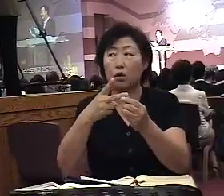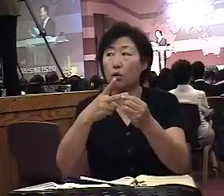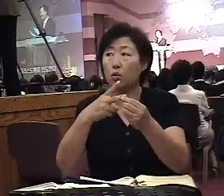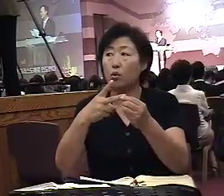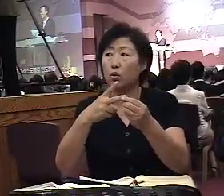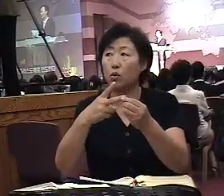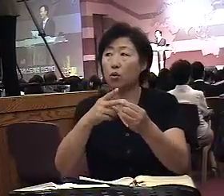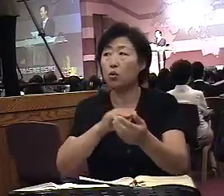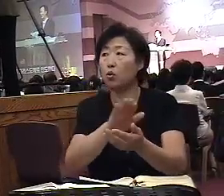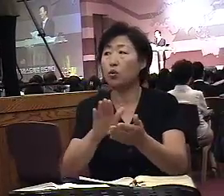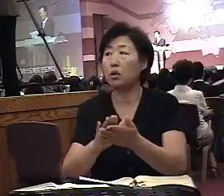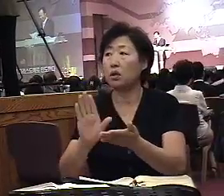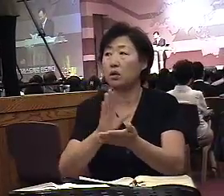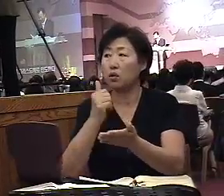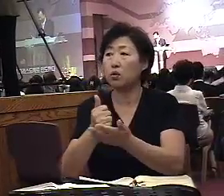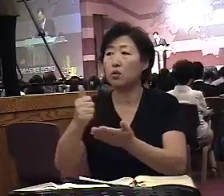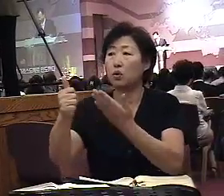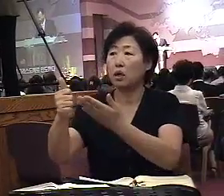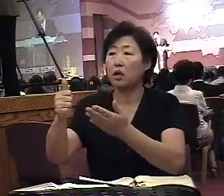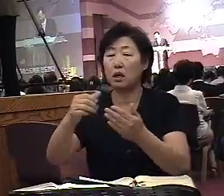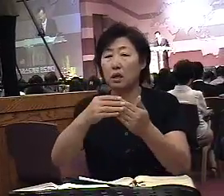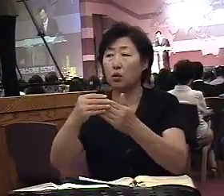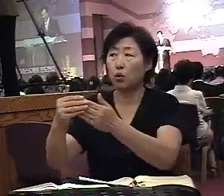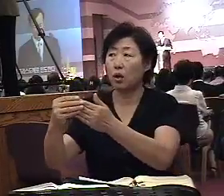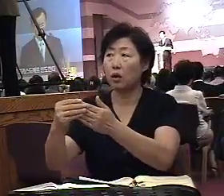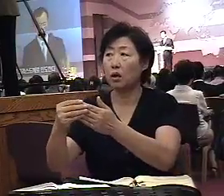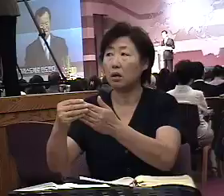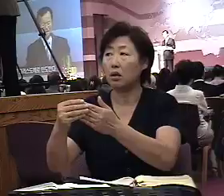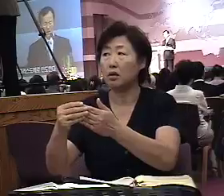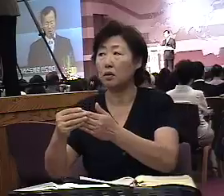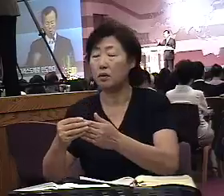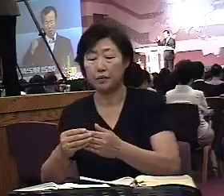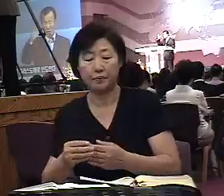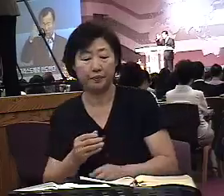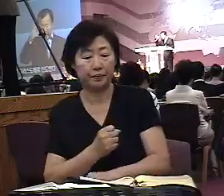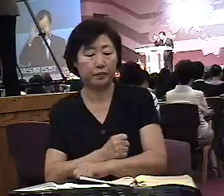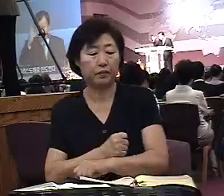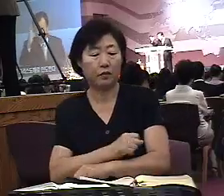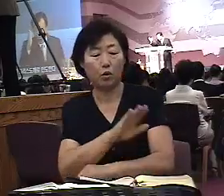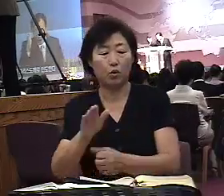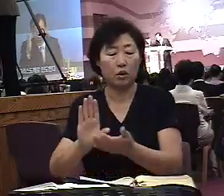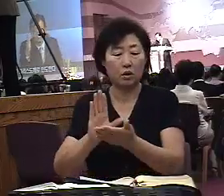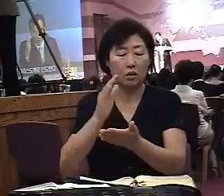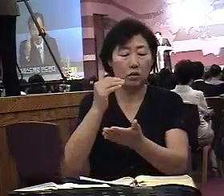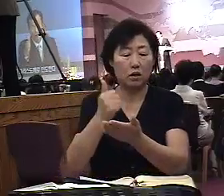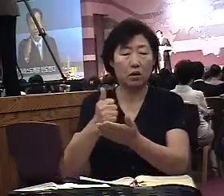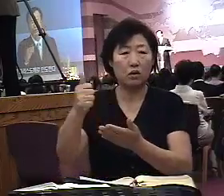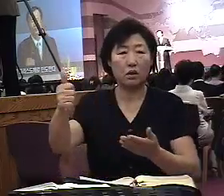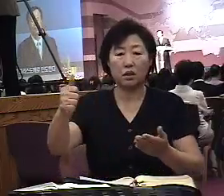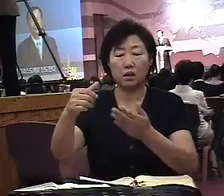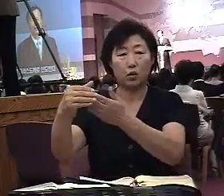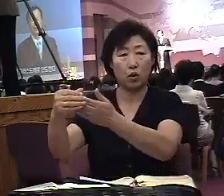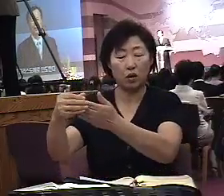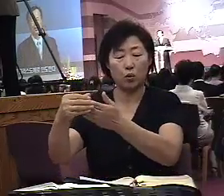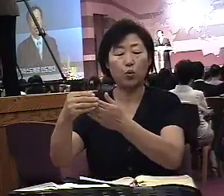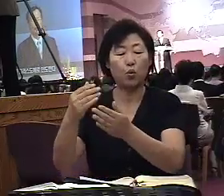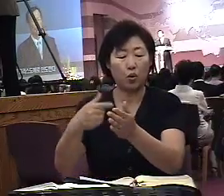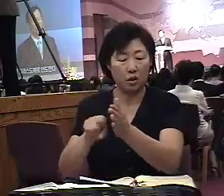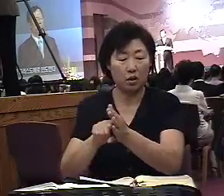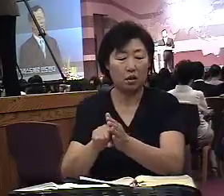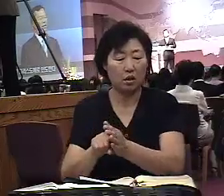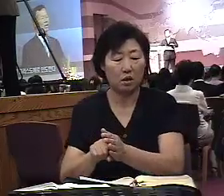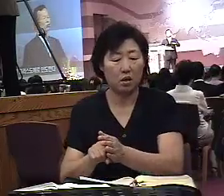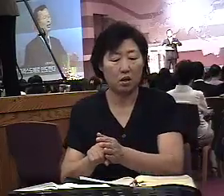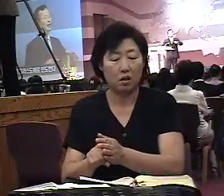우리를 그리스도께로 인도하기 위하여입니다. 우리를 그리스도께로 인도하기 위하여.